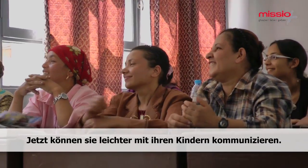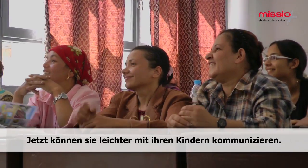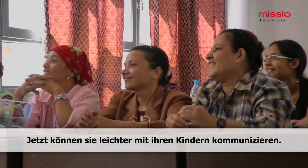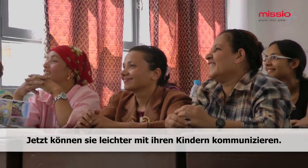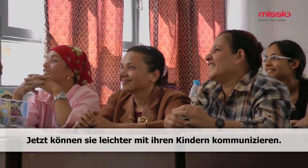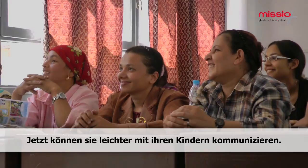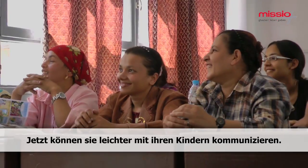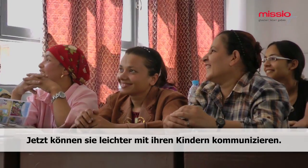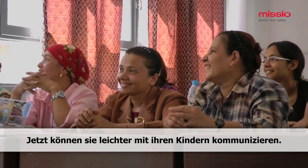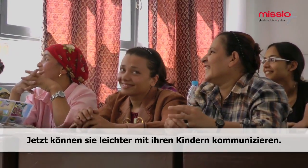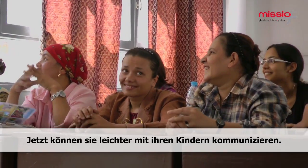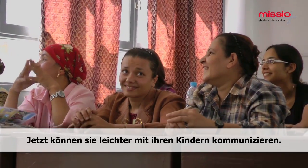kommunizieren.